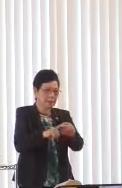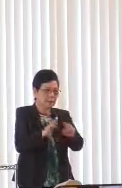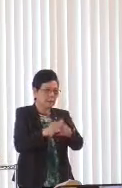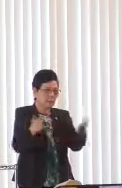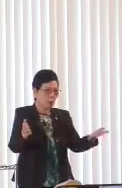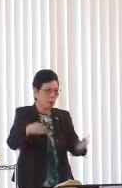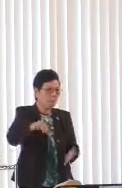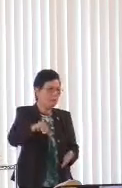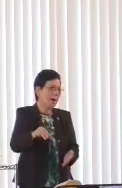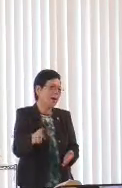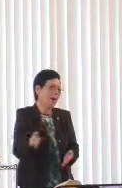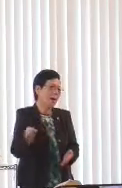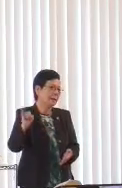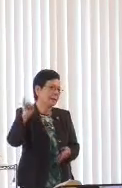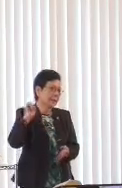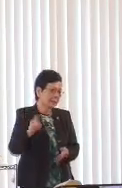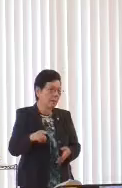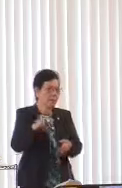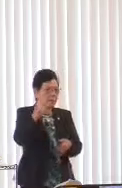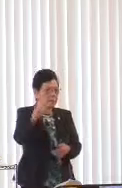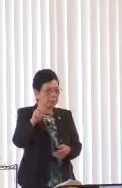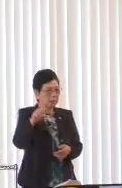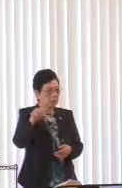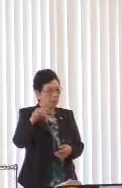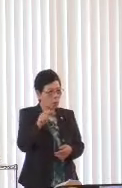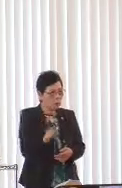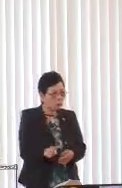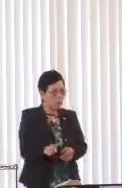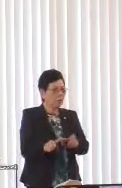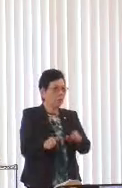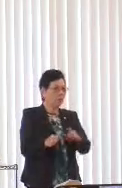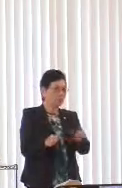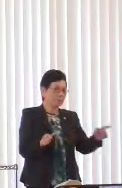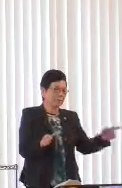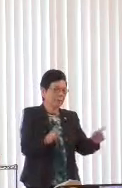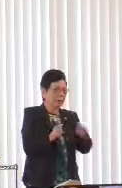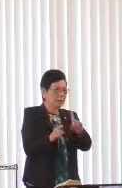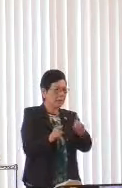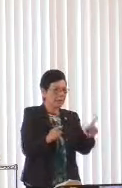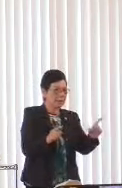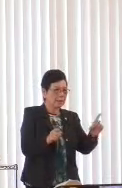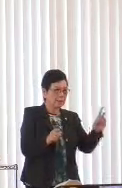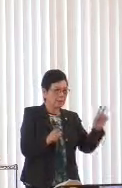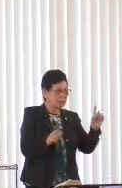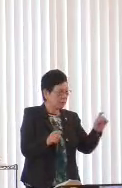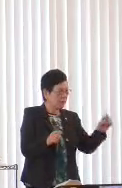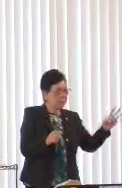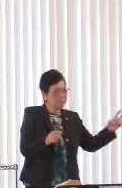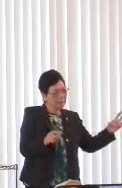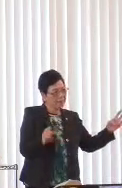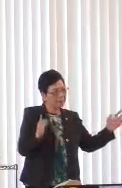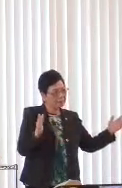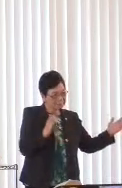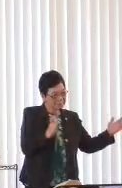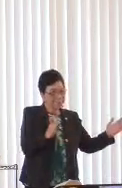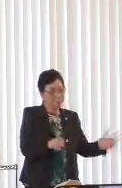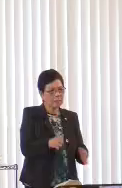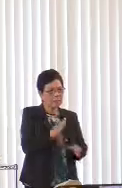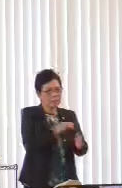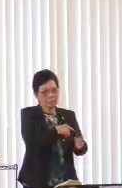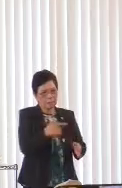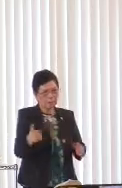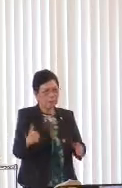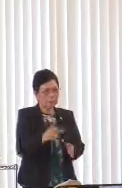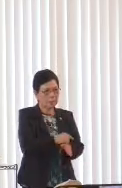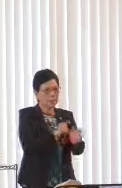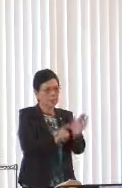イによる福音書の25章1節から13節、大変有名な例